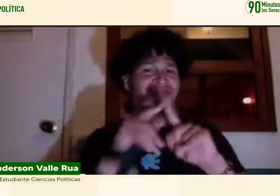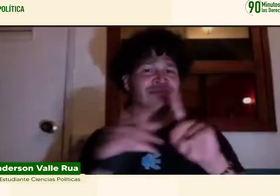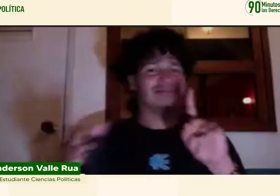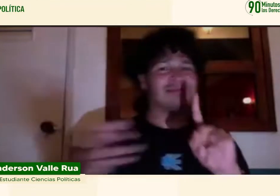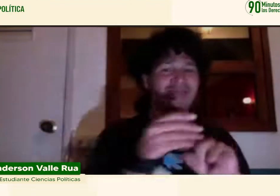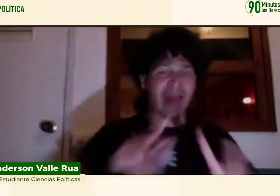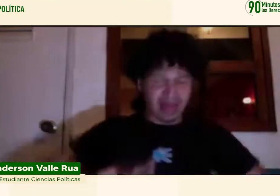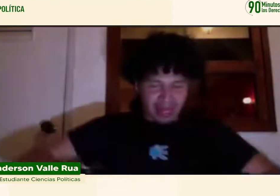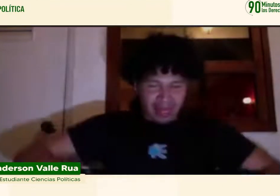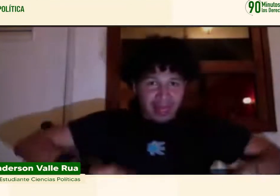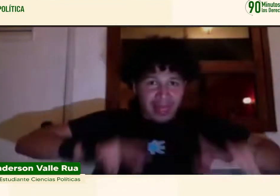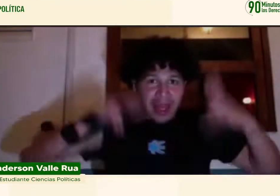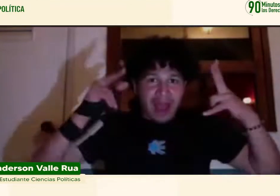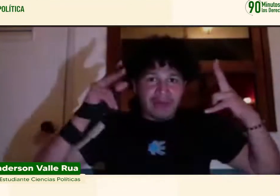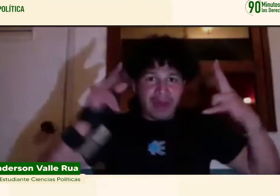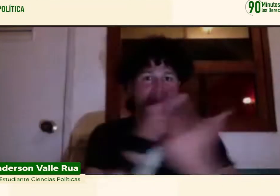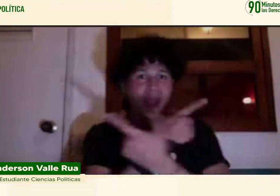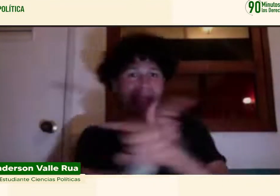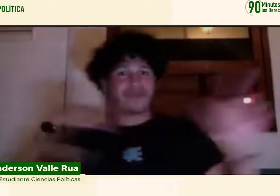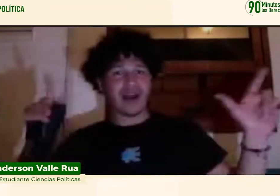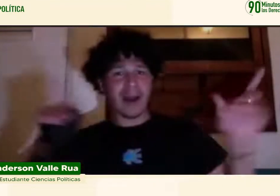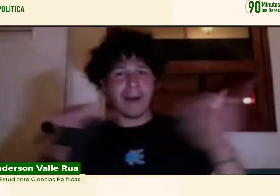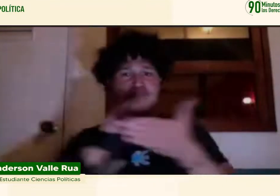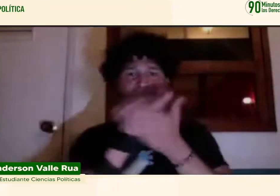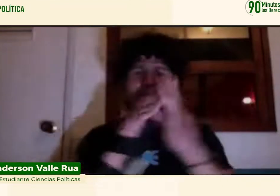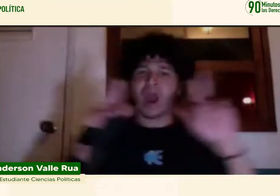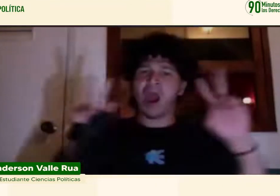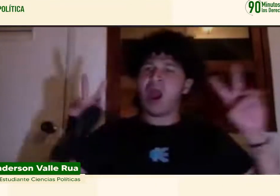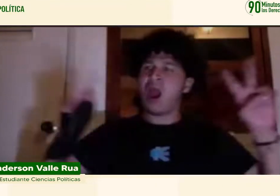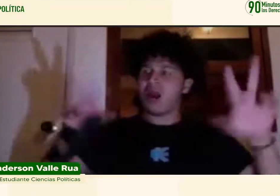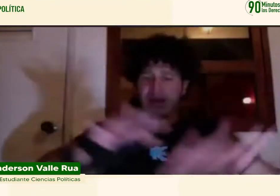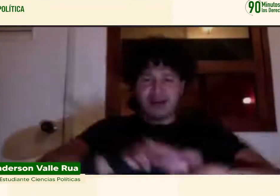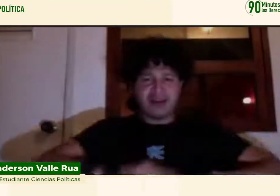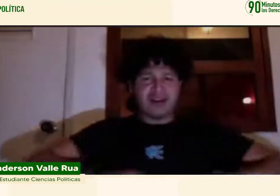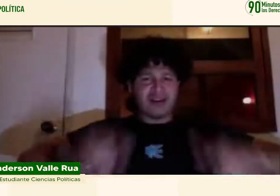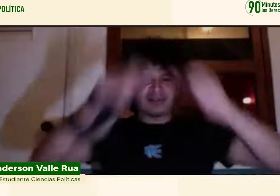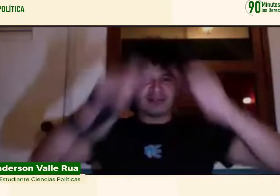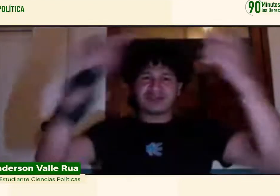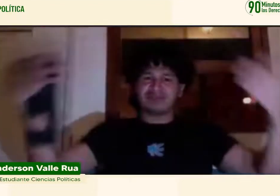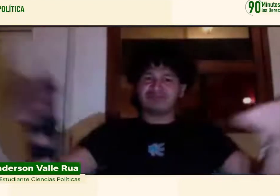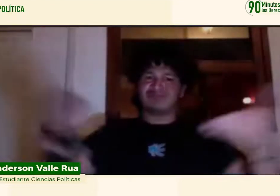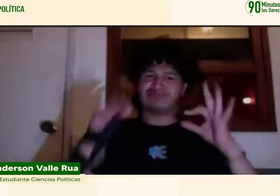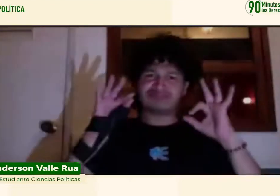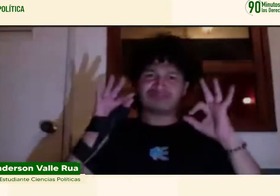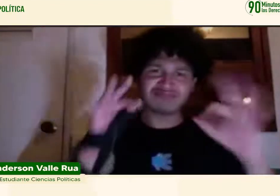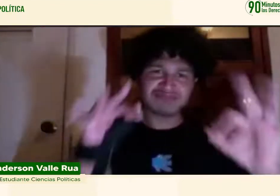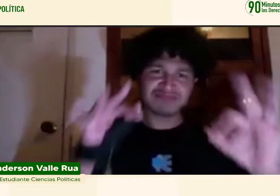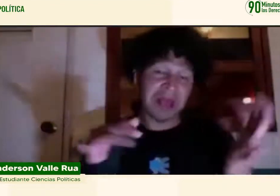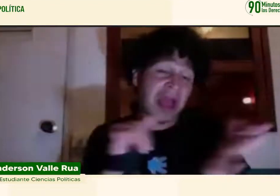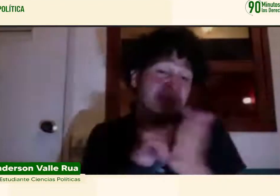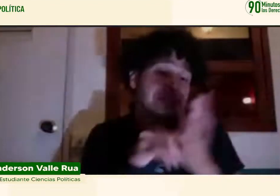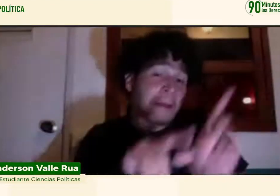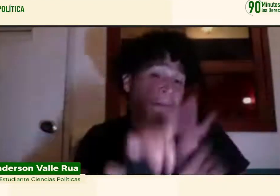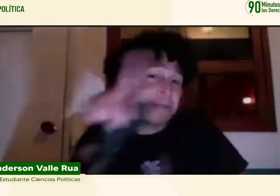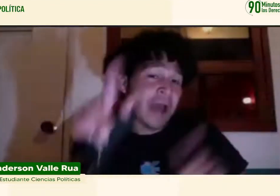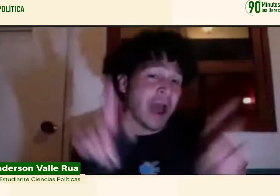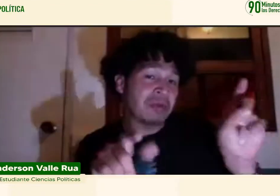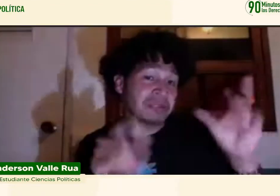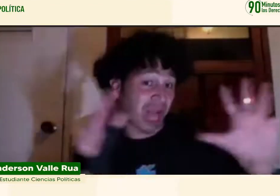la ciudadanía sorda y creo que es muy importante poder llevar el cas esta reivindicación de las libertades de la ciudad no es